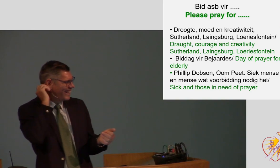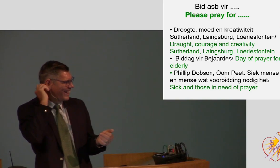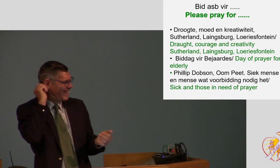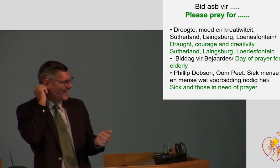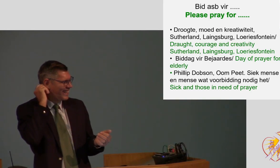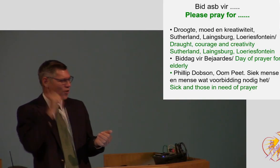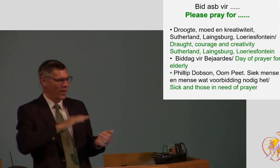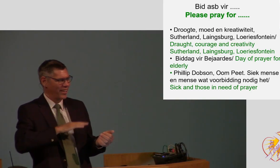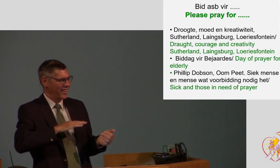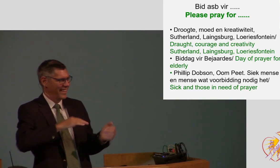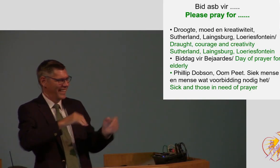Nog nie.